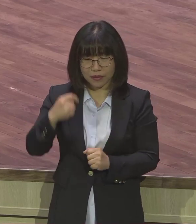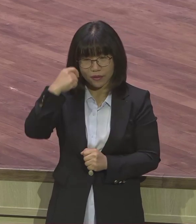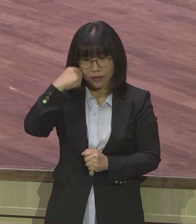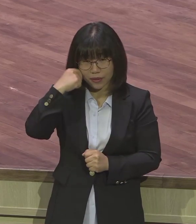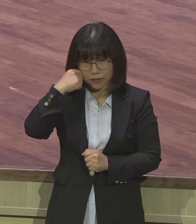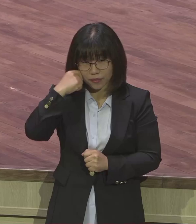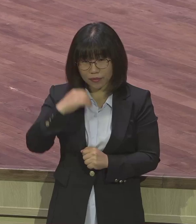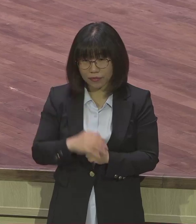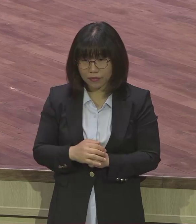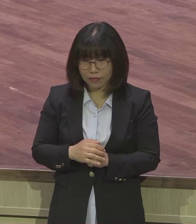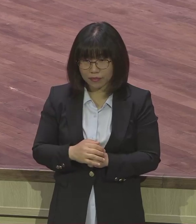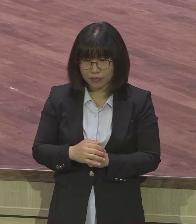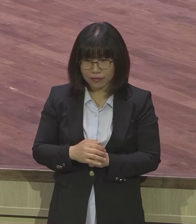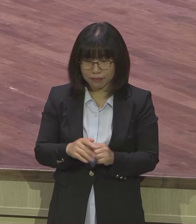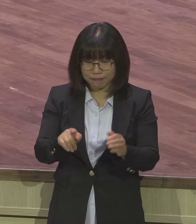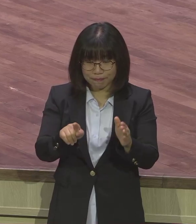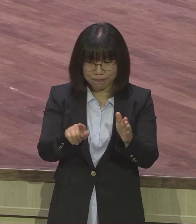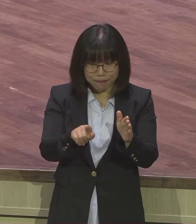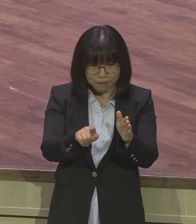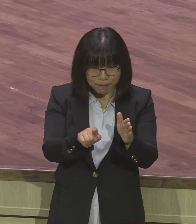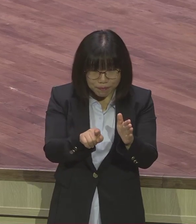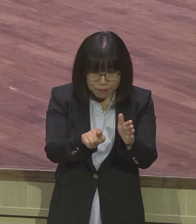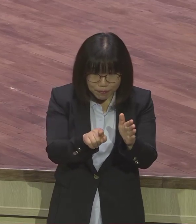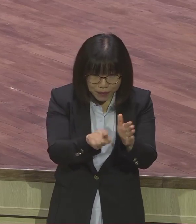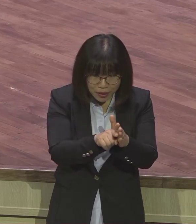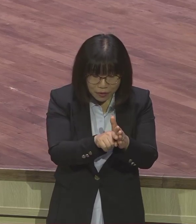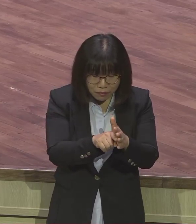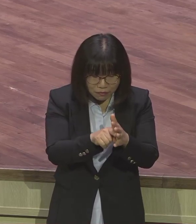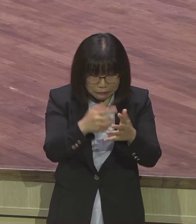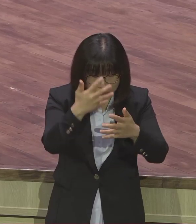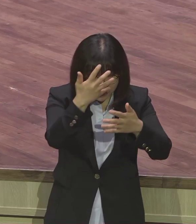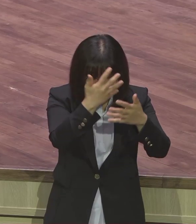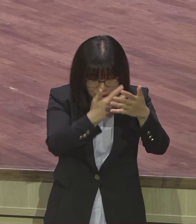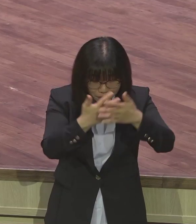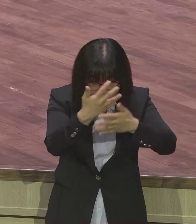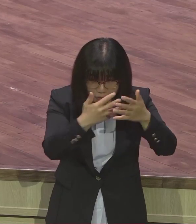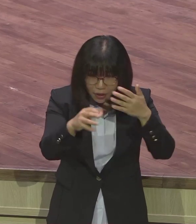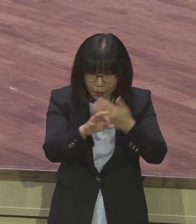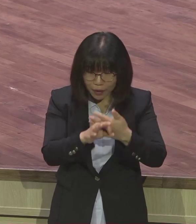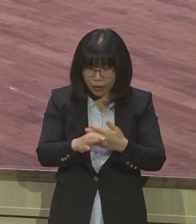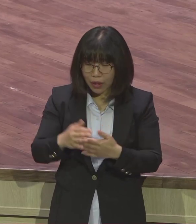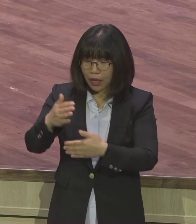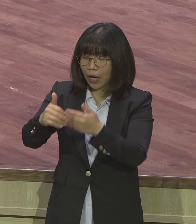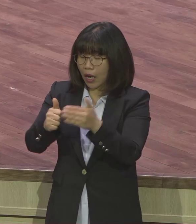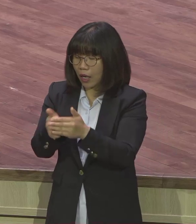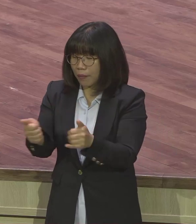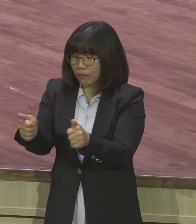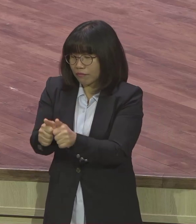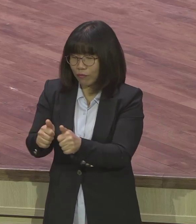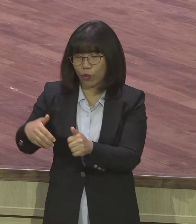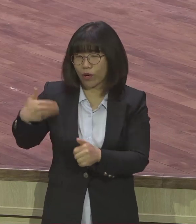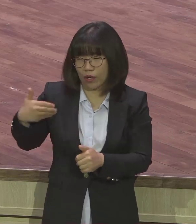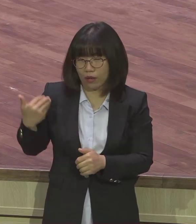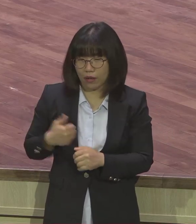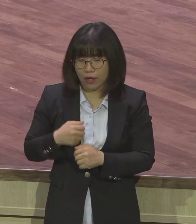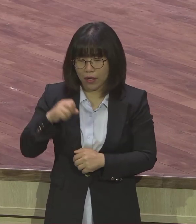믿음 없는 사람은요 이런 거 생각도 안 합니다. 살기가 바빠가 정신이 없어가 정신을 말 그대로 정신 없이 삽니다.